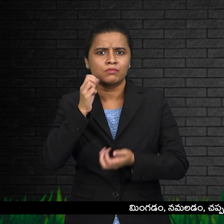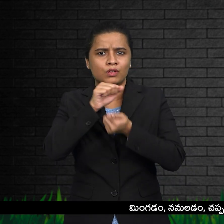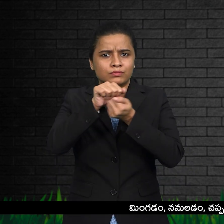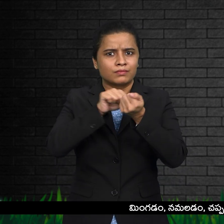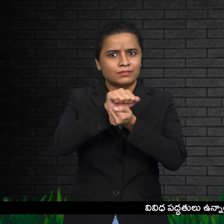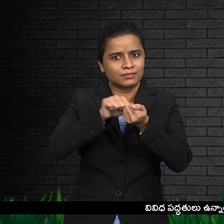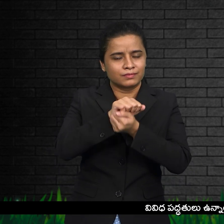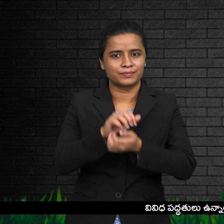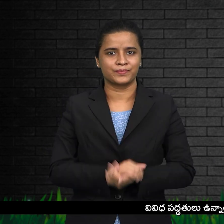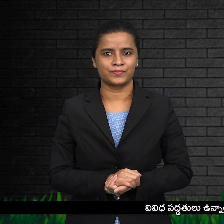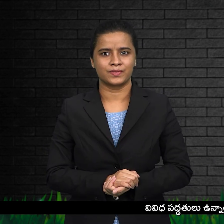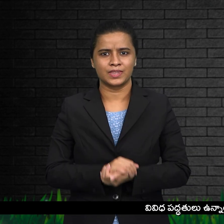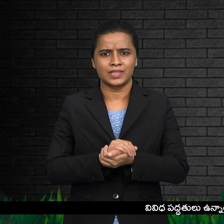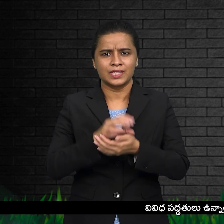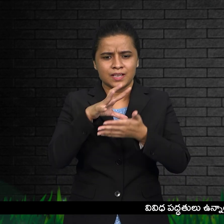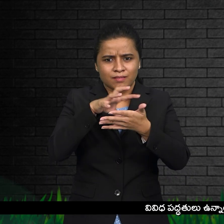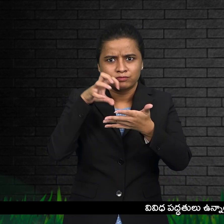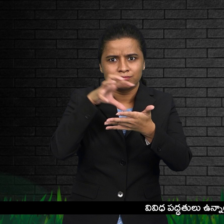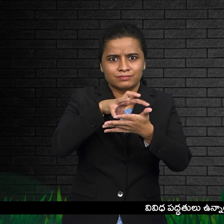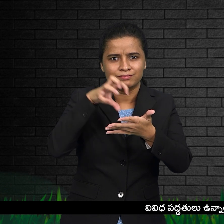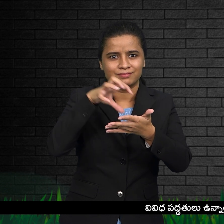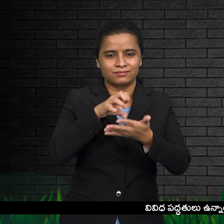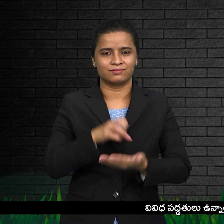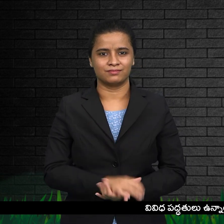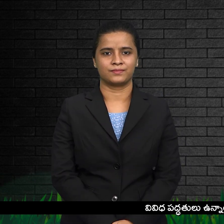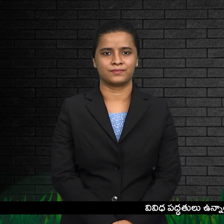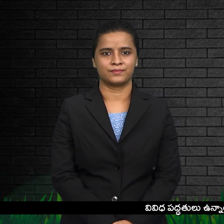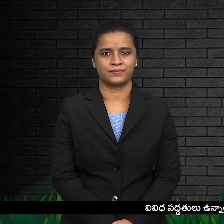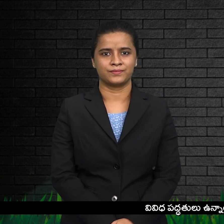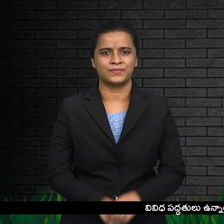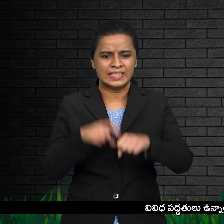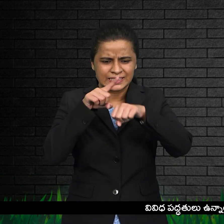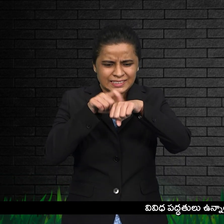కొరకడం వంటి వివిధ పద్ధతులు ఉన్నాయని మీరు గమనించి ఉంటారు.